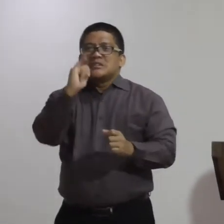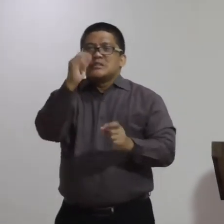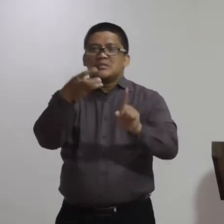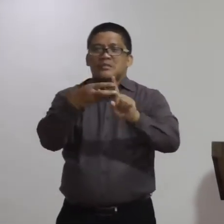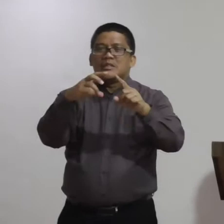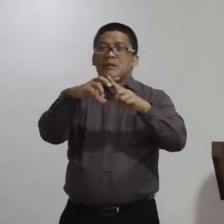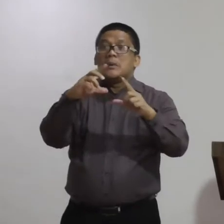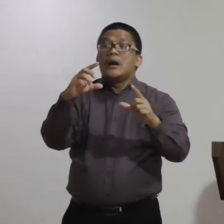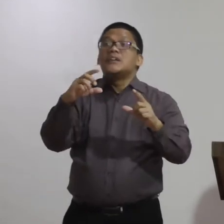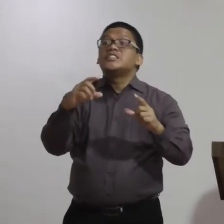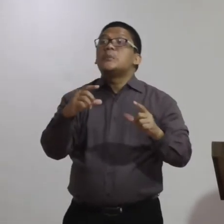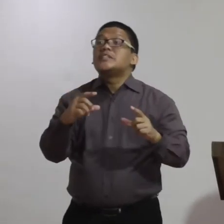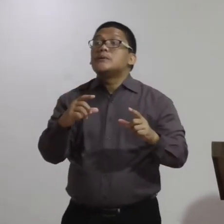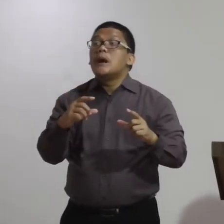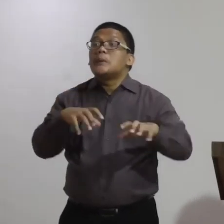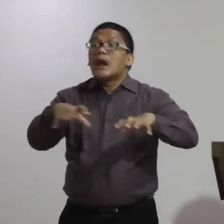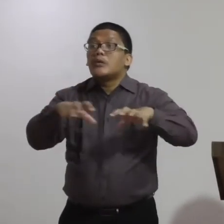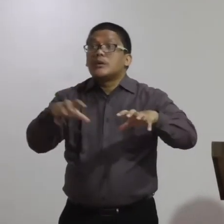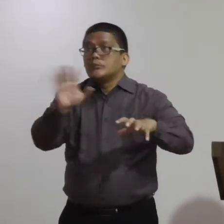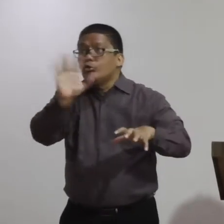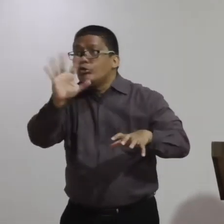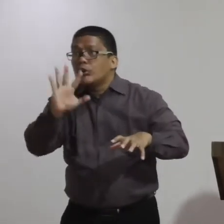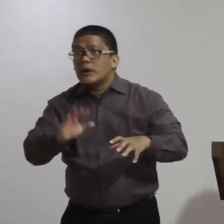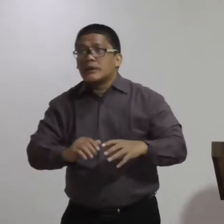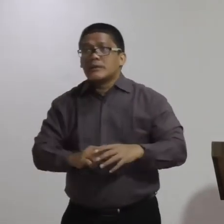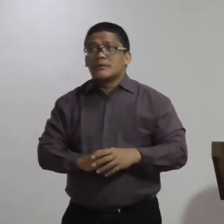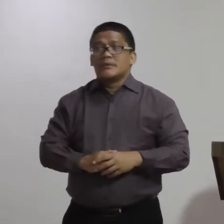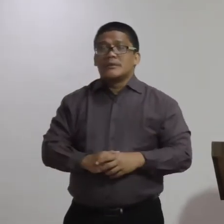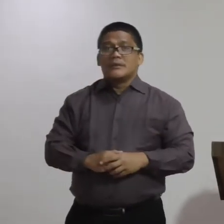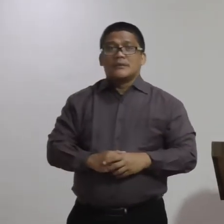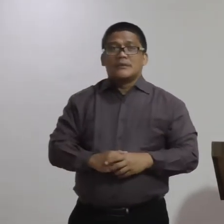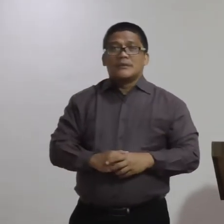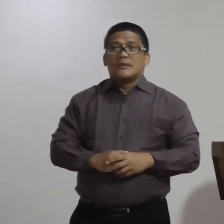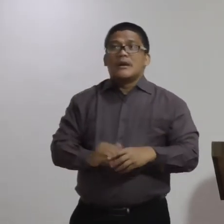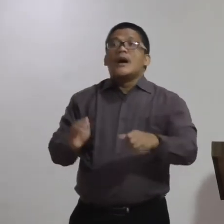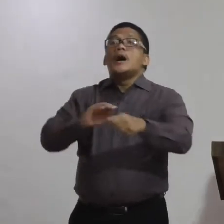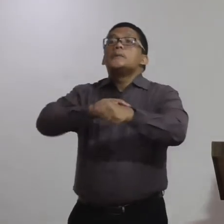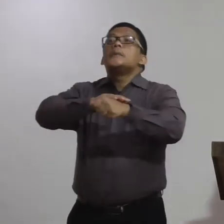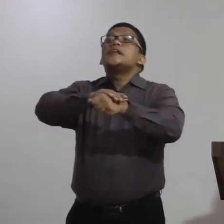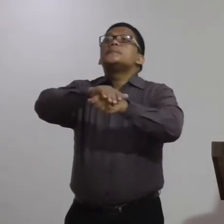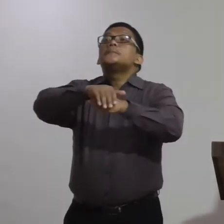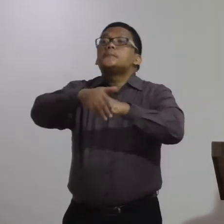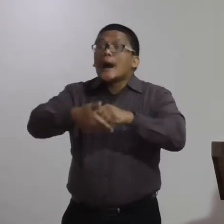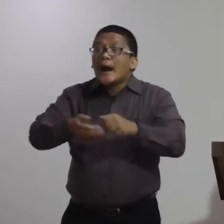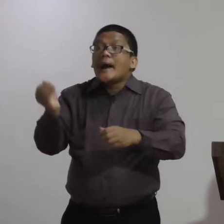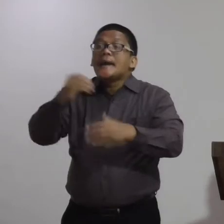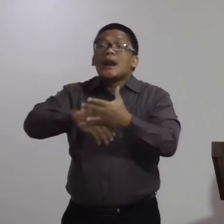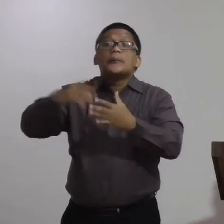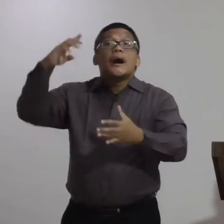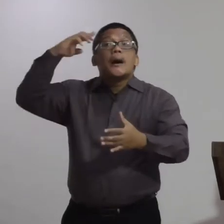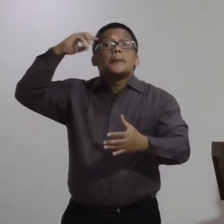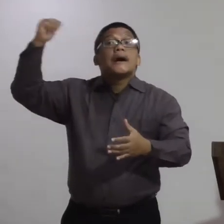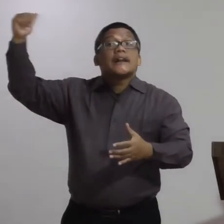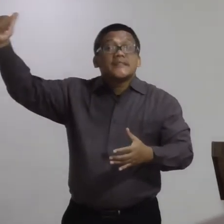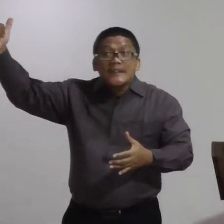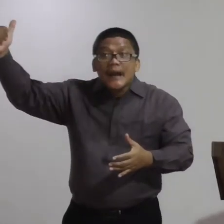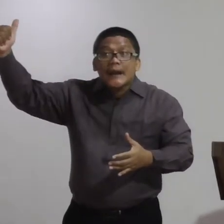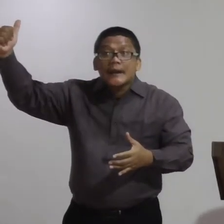hikmat Tuhan dia kerjakan semuanya. Bahkan yang nama yang limpah dalam segala pengertian, jadi pengertian